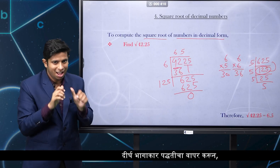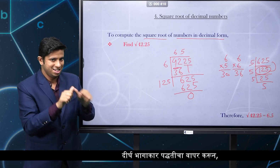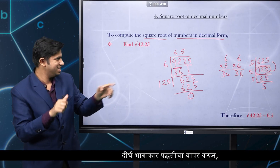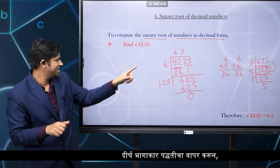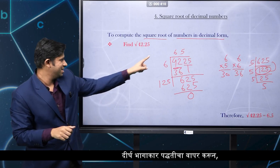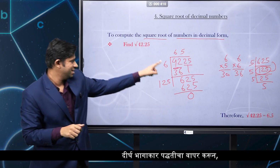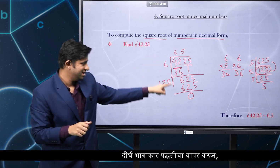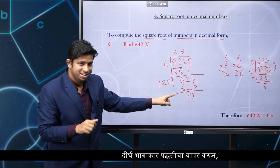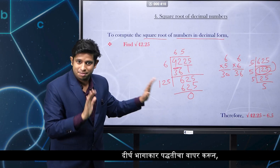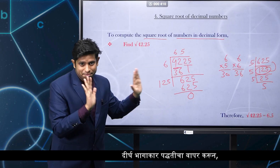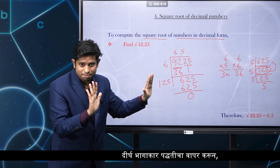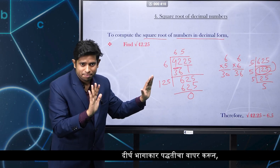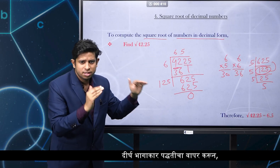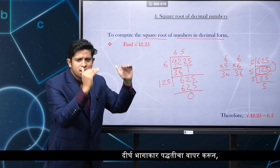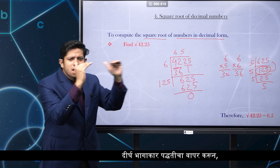दीर्घ भागाकार पद्धतीचा वापर करून